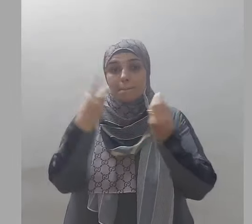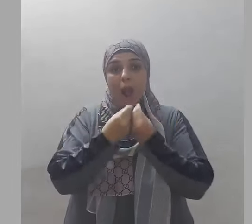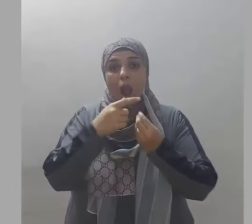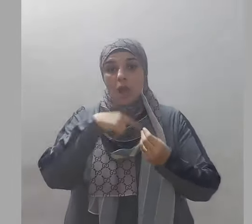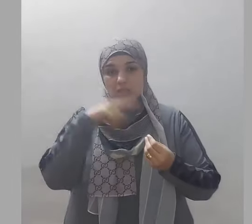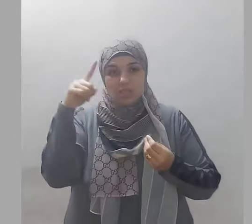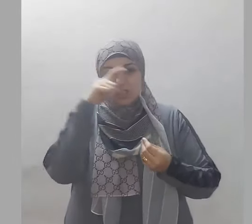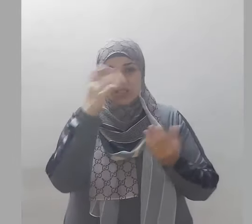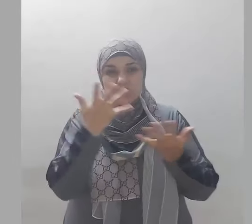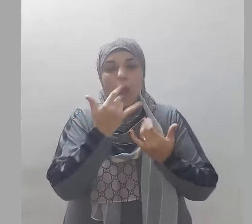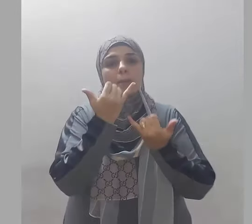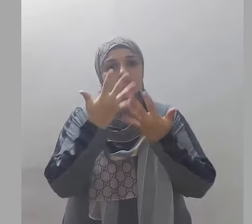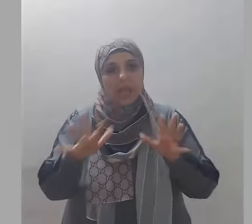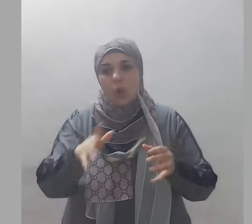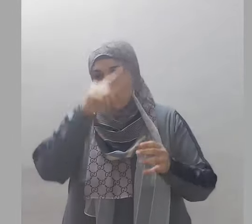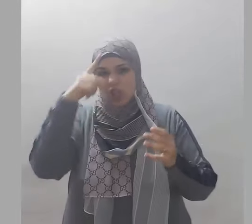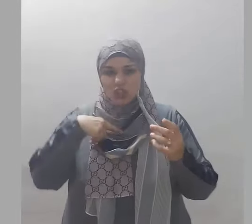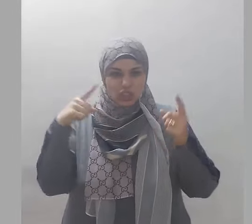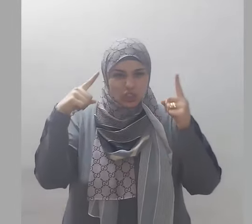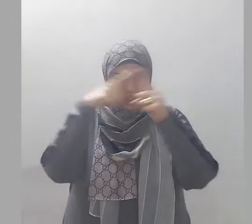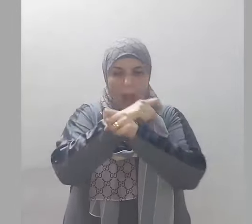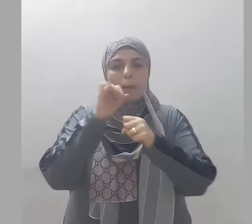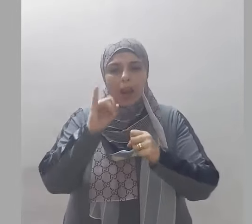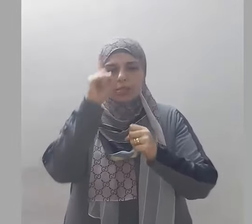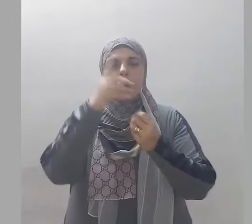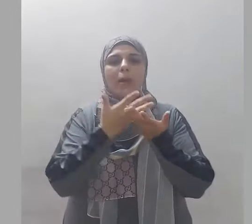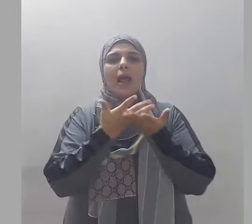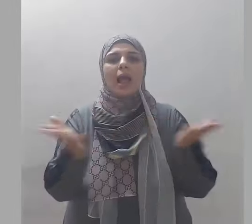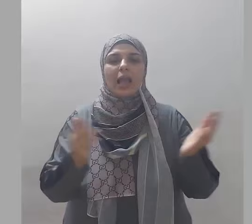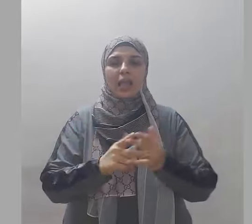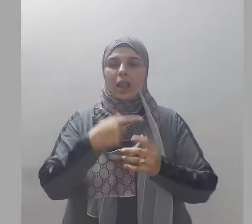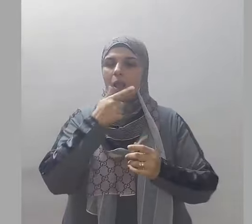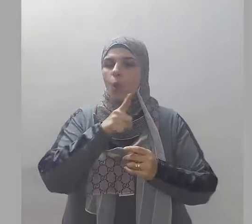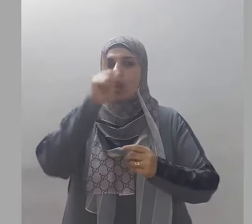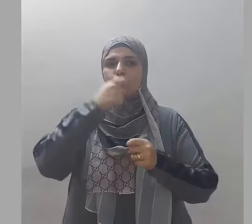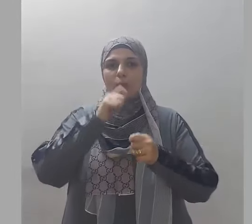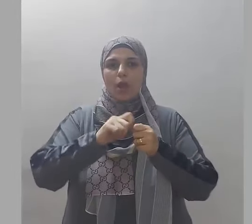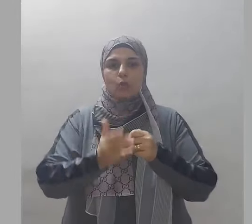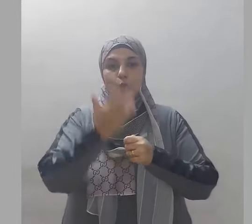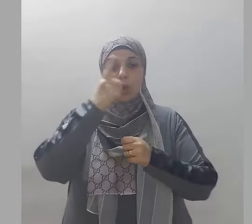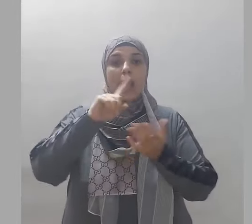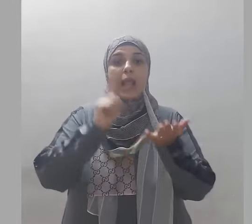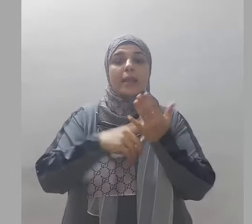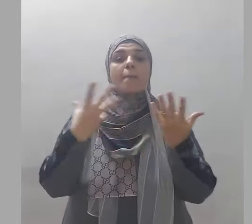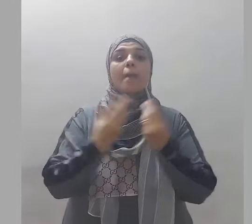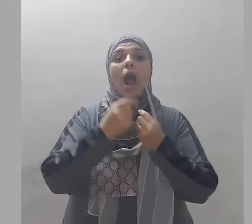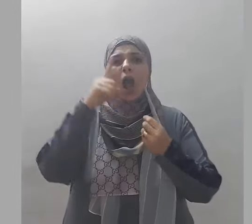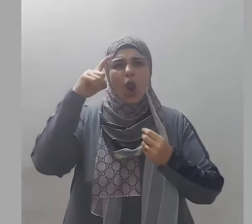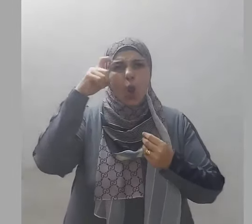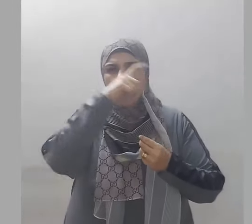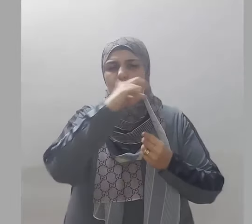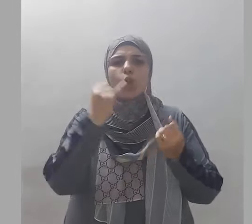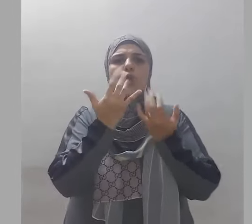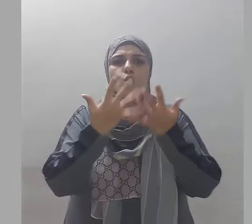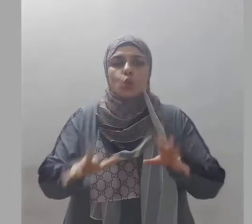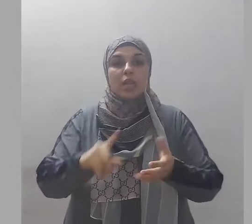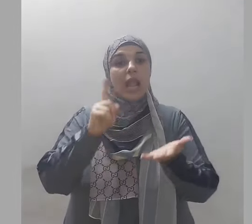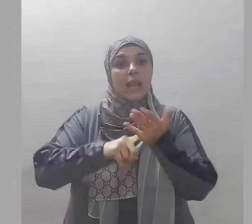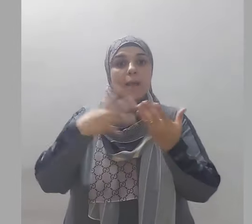وأن مع الشدة فرجا، حيث يقول الحق سبحانه: فإن مع العسر يسرا، إن مع العسر يسرا،